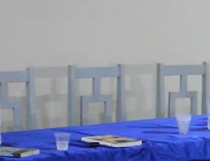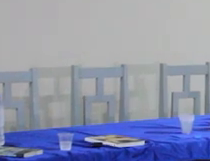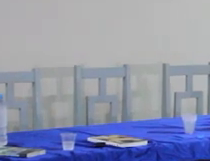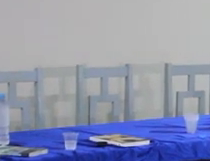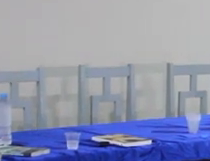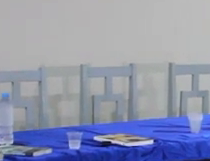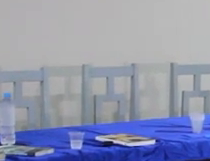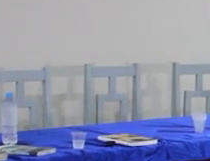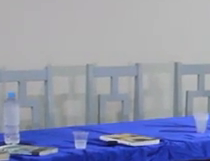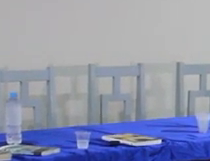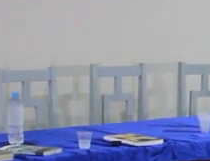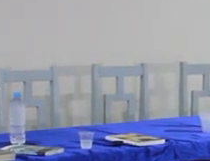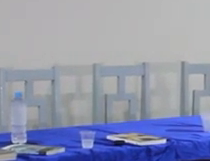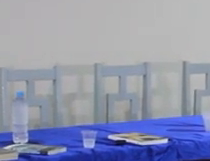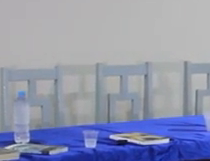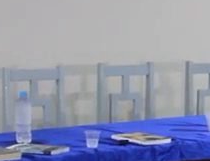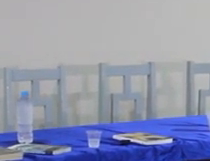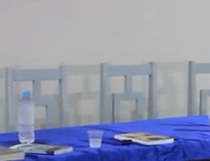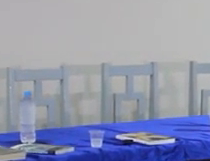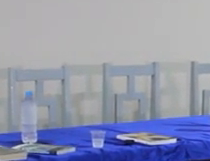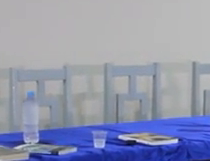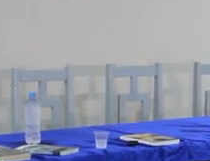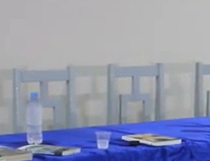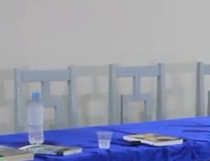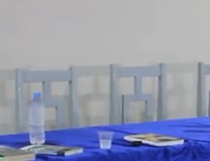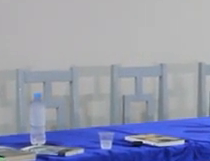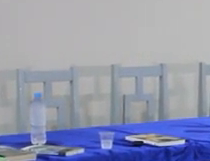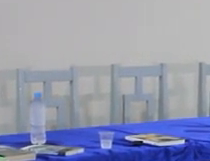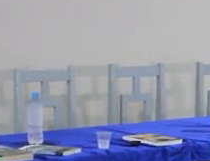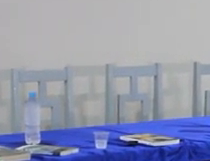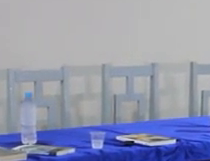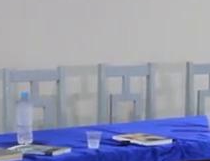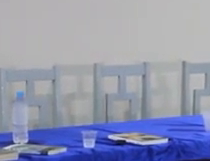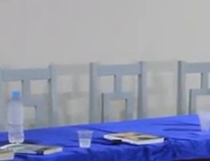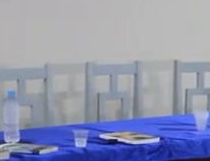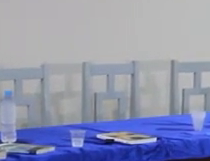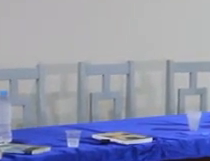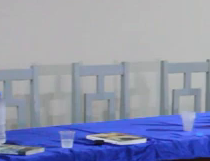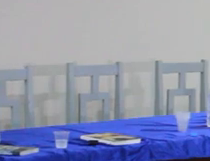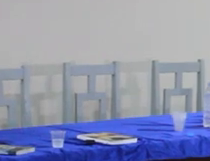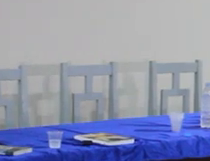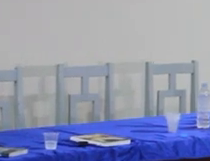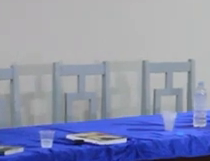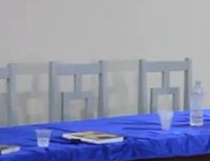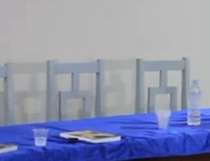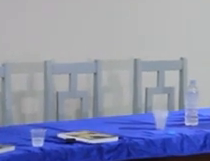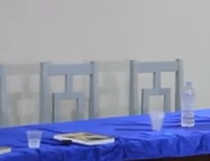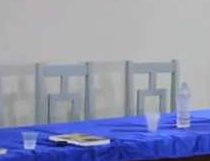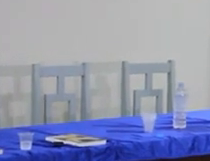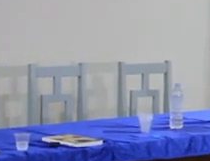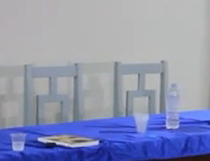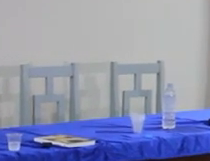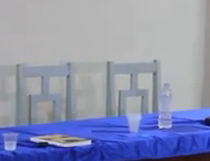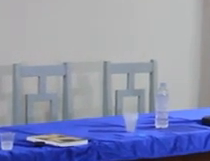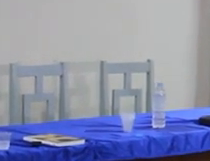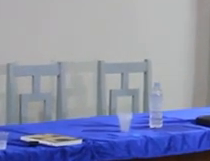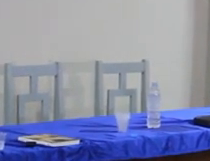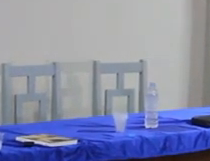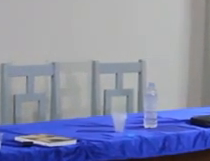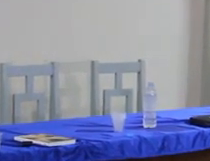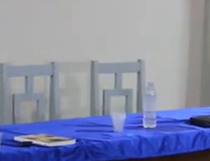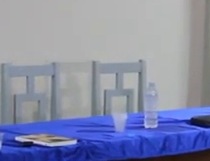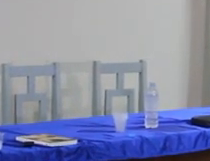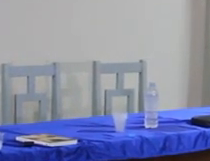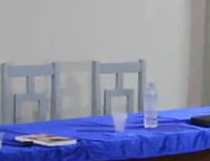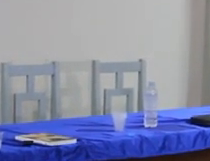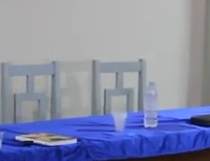acho que aconteça também, como acontece em Antonina, bacana, né? E nós estávamos lá